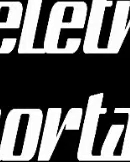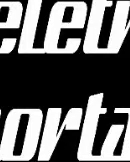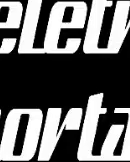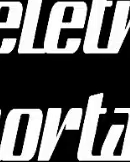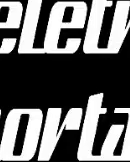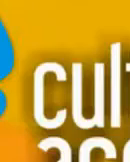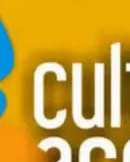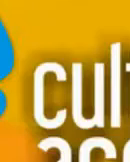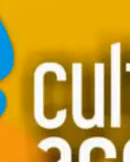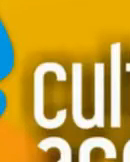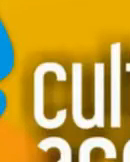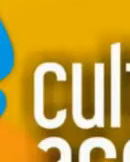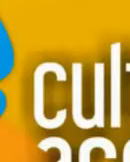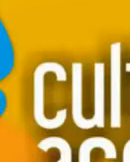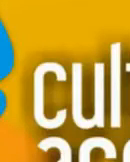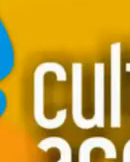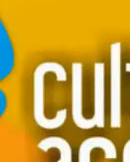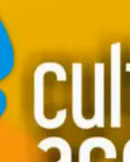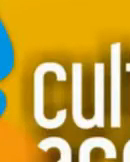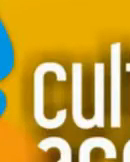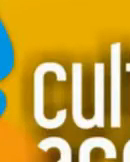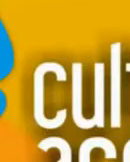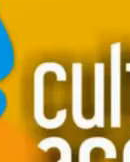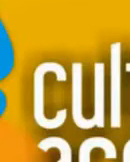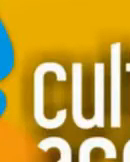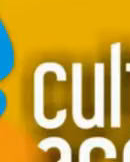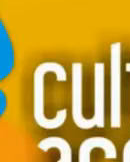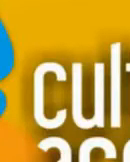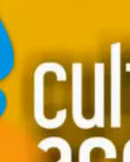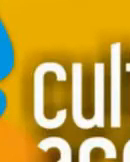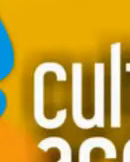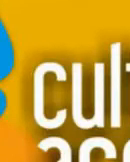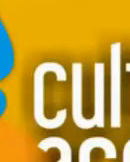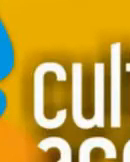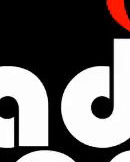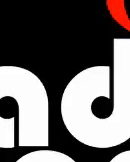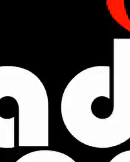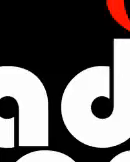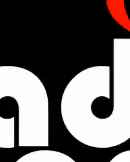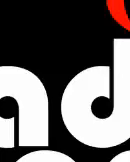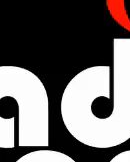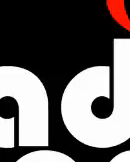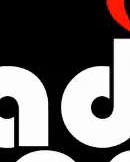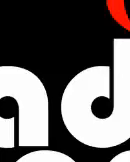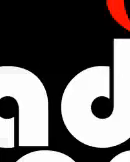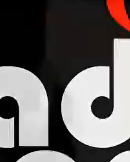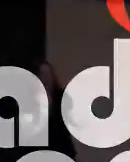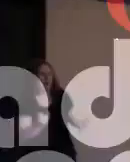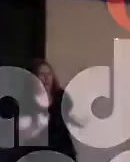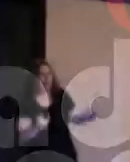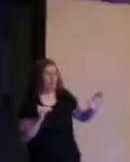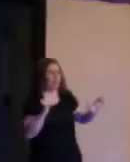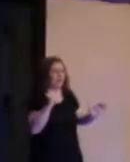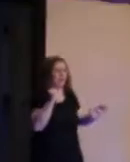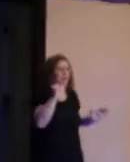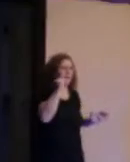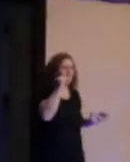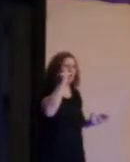La atmósfera que le rodeaba me detuvo frente a él, inevitablemente.